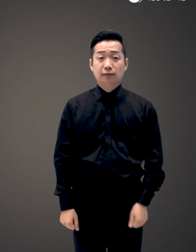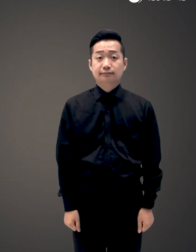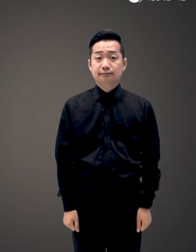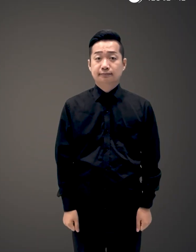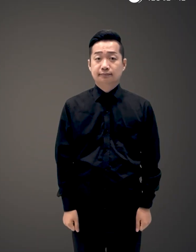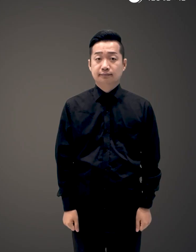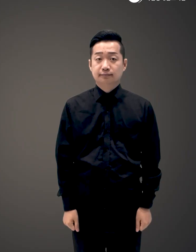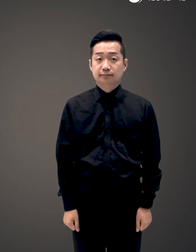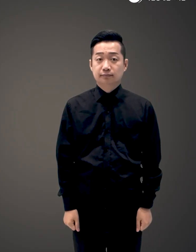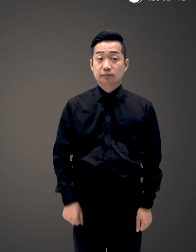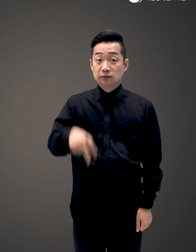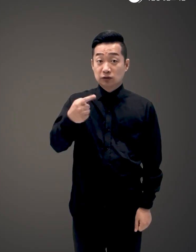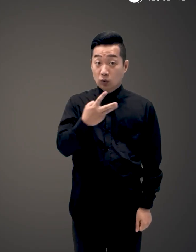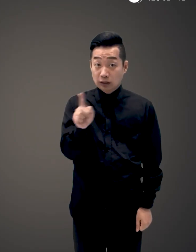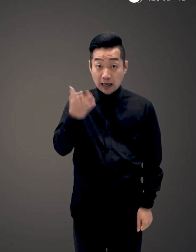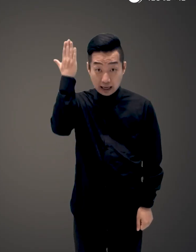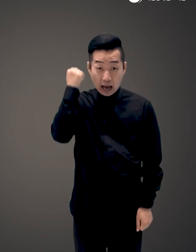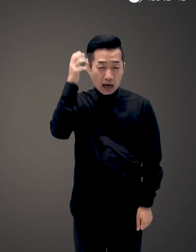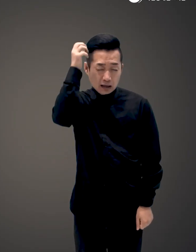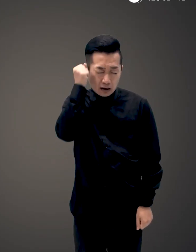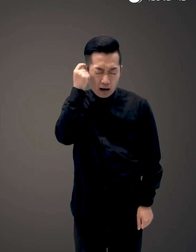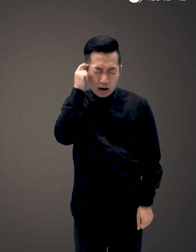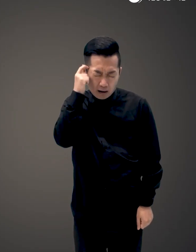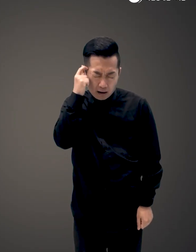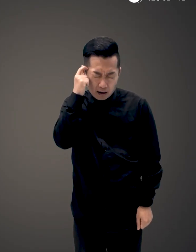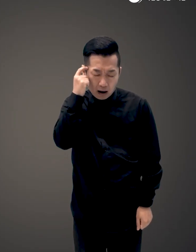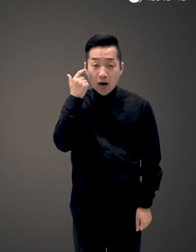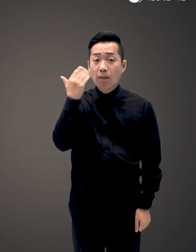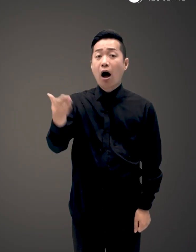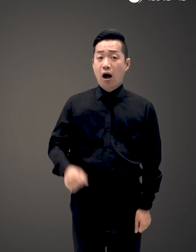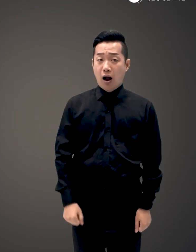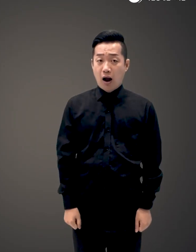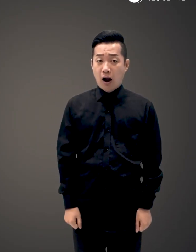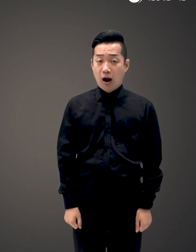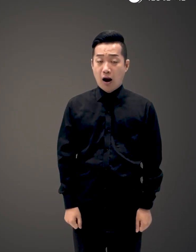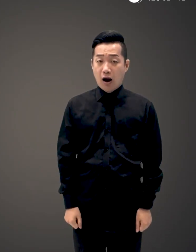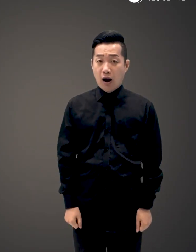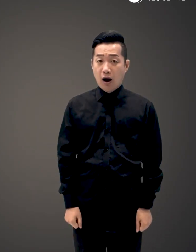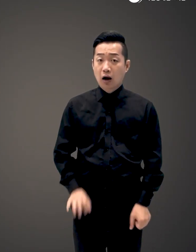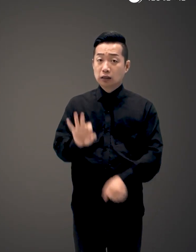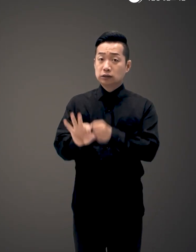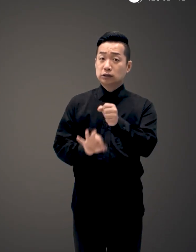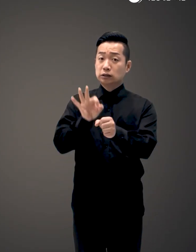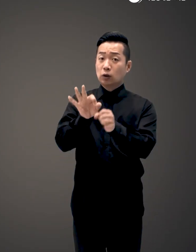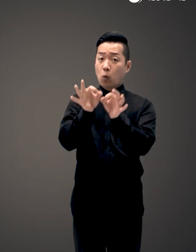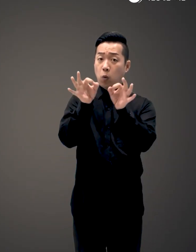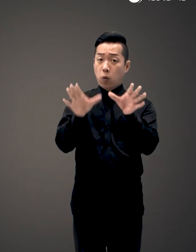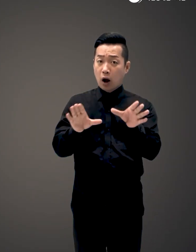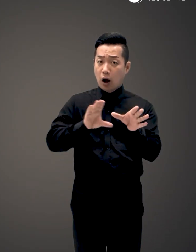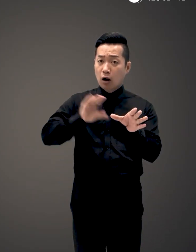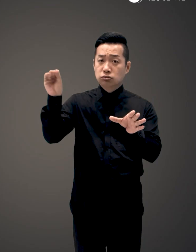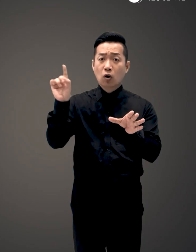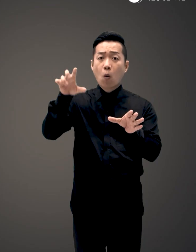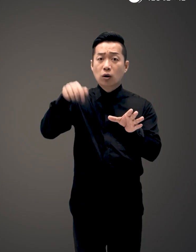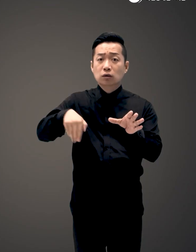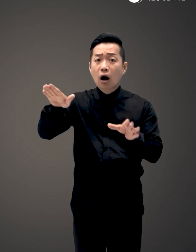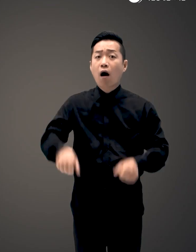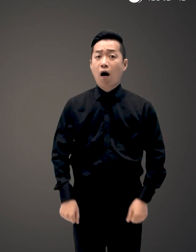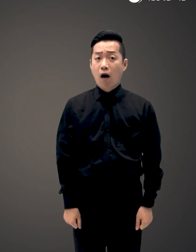한다. 소타와 옛 기억을 더듬던 나는 되묻는다. 대체 10년 동안 어디 있던